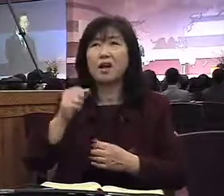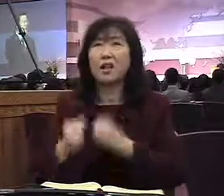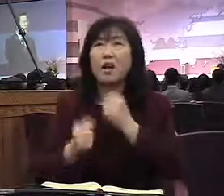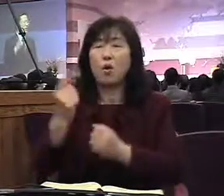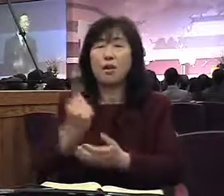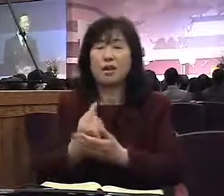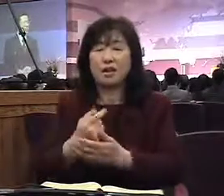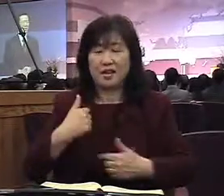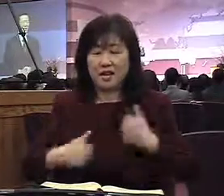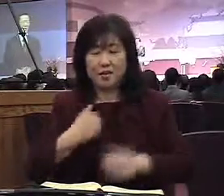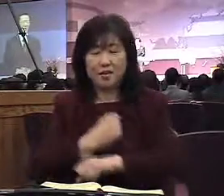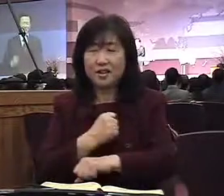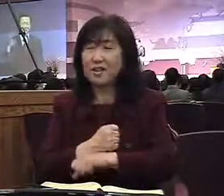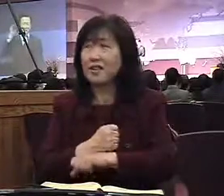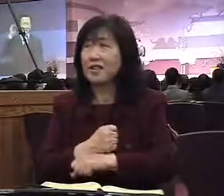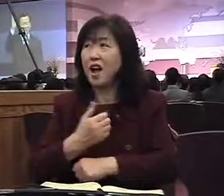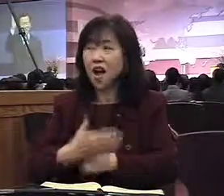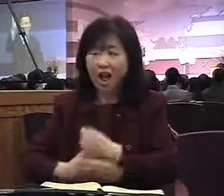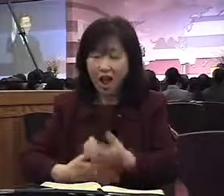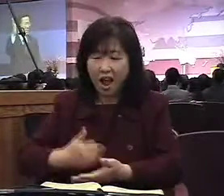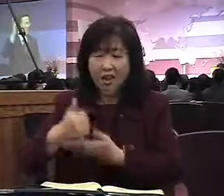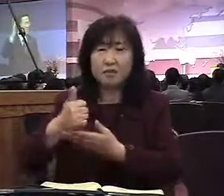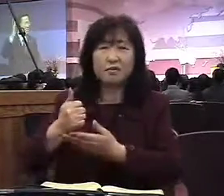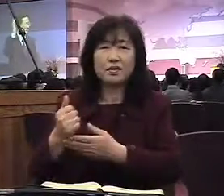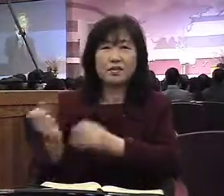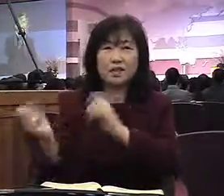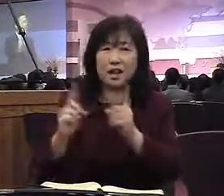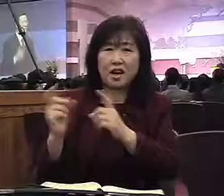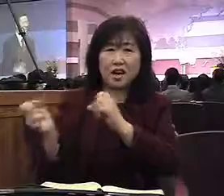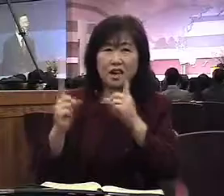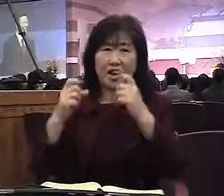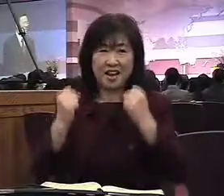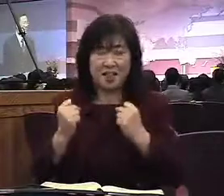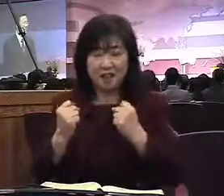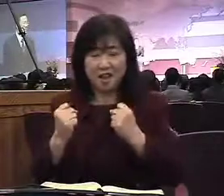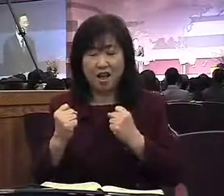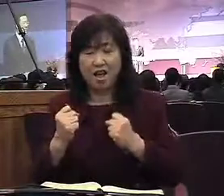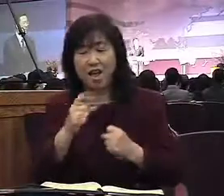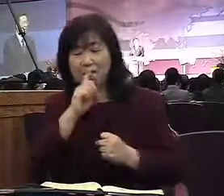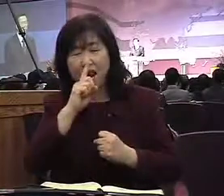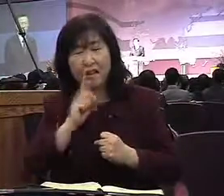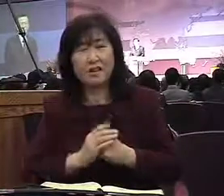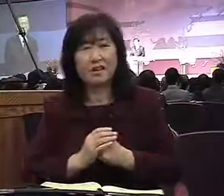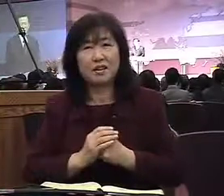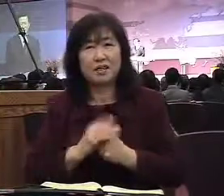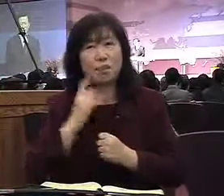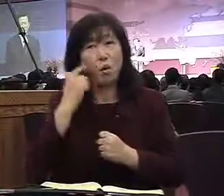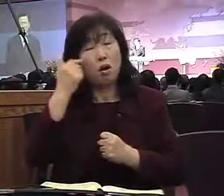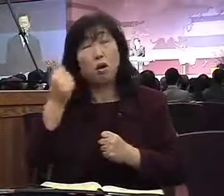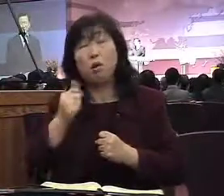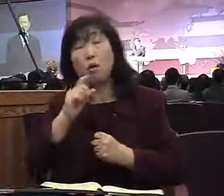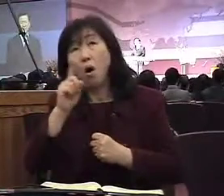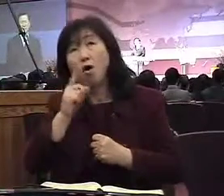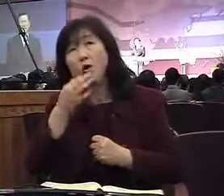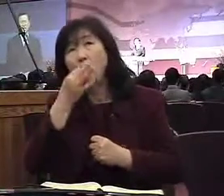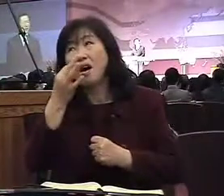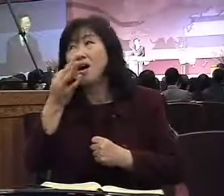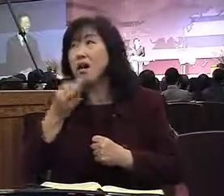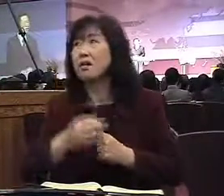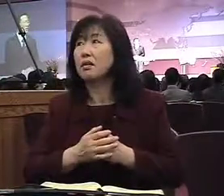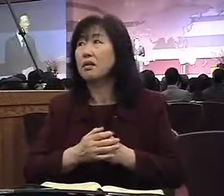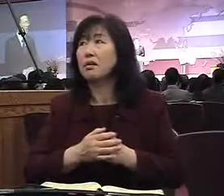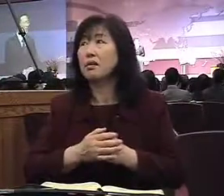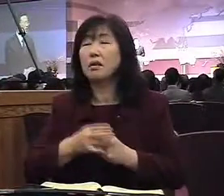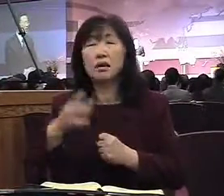기뻐하세요. 목사님 하나님 살아계십니다. 하나님 살아계십니다. 목사님 무슨 일인데요?